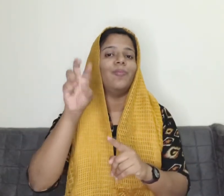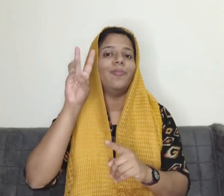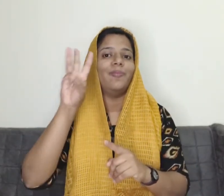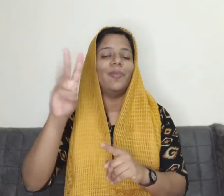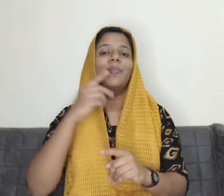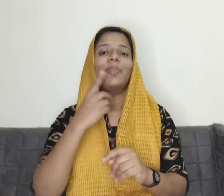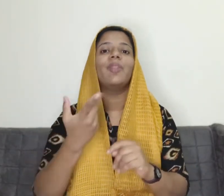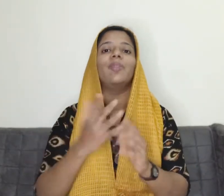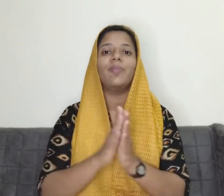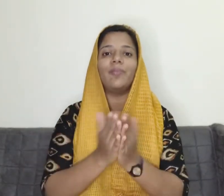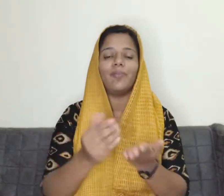അതിൻ്റെ 3-ാമത്തെ